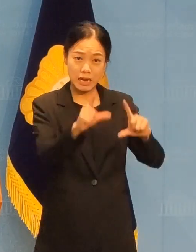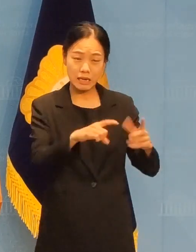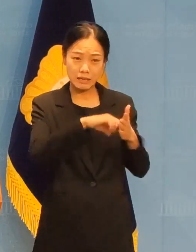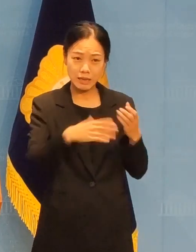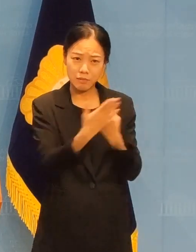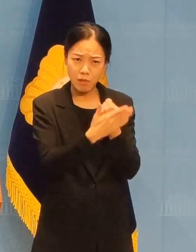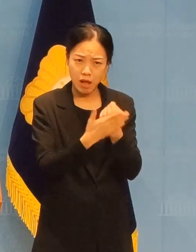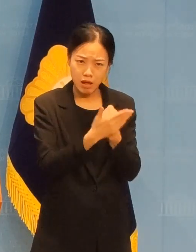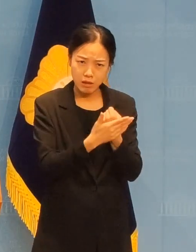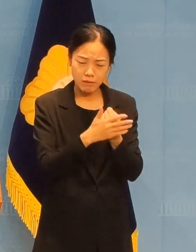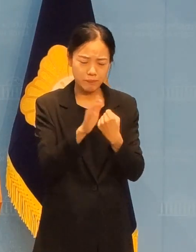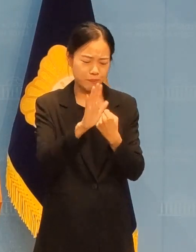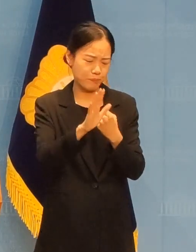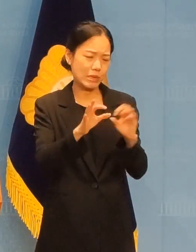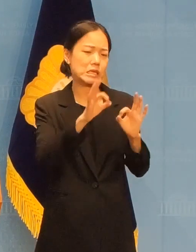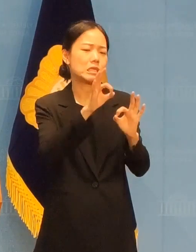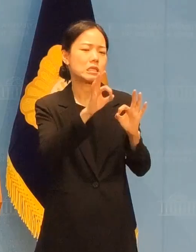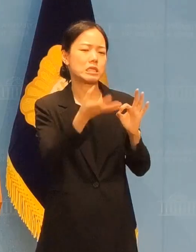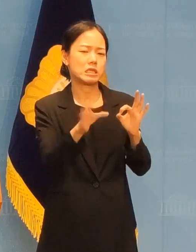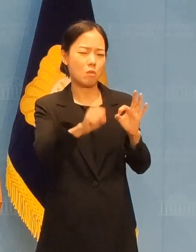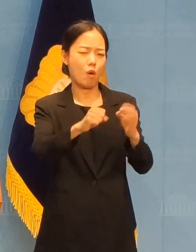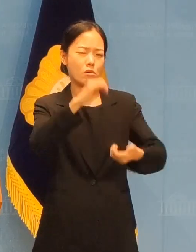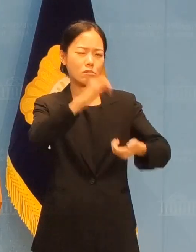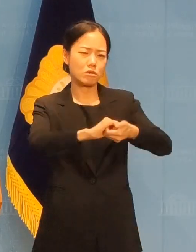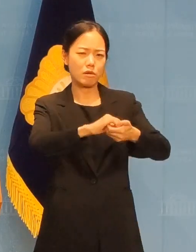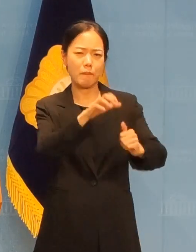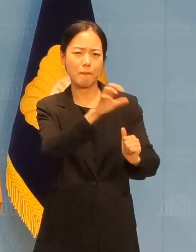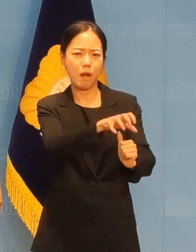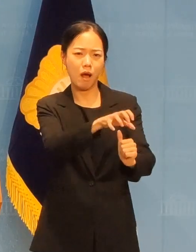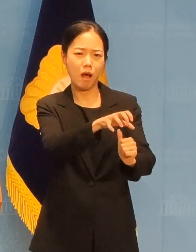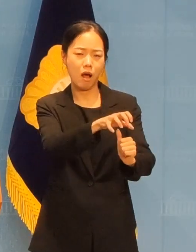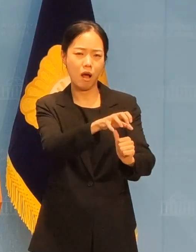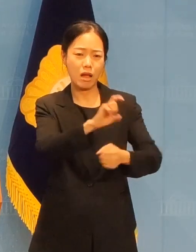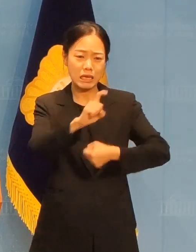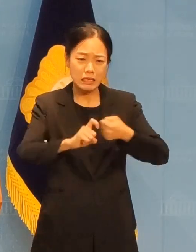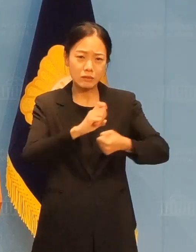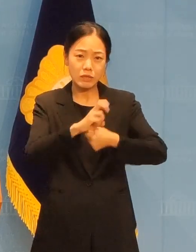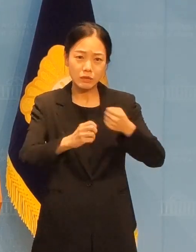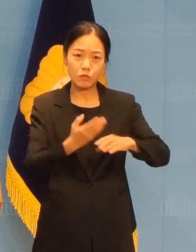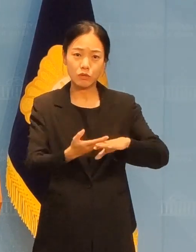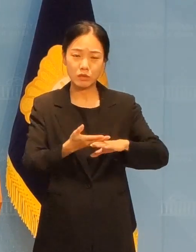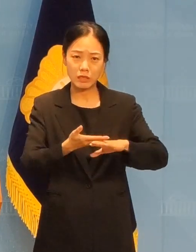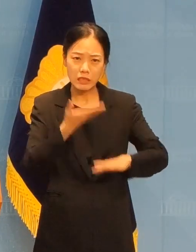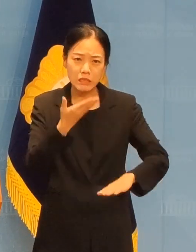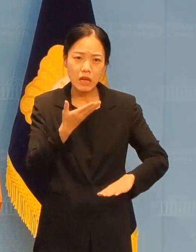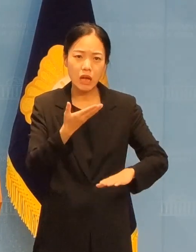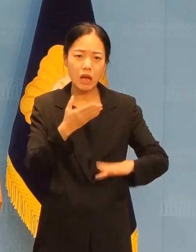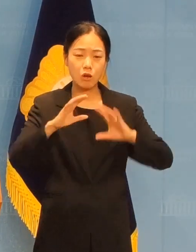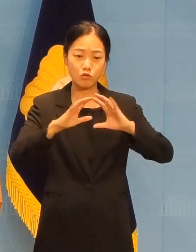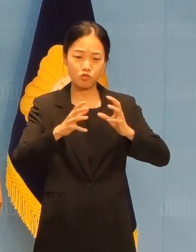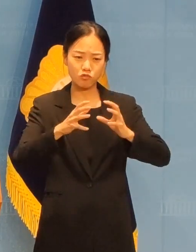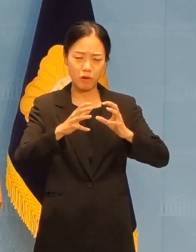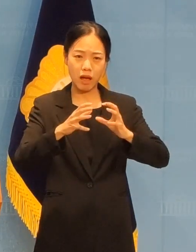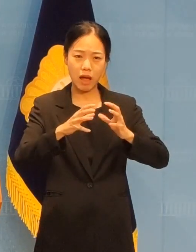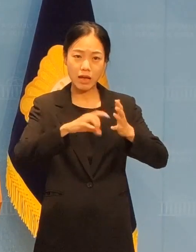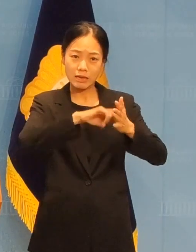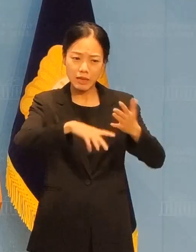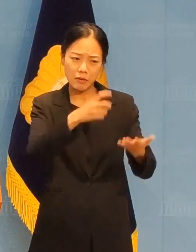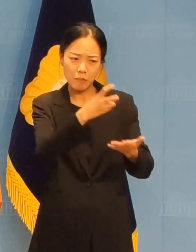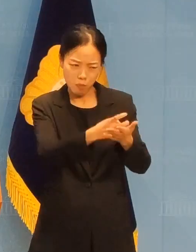원으로 턱을 막아버렸습니다. 수십 년간 국가 세법을 믿고 내 집 한 채